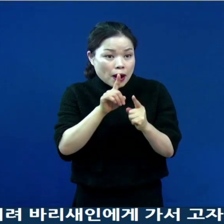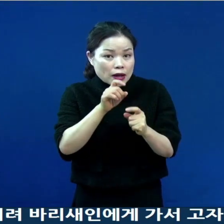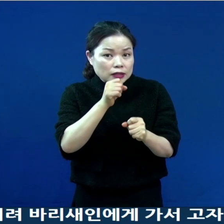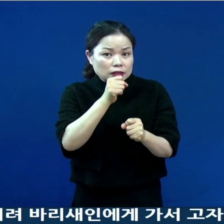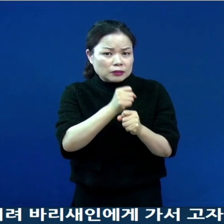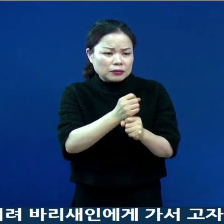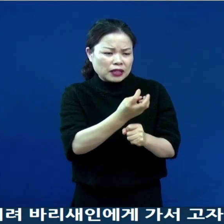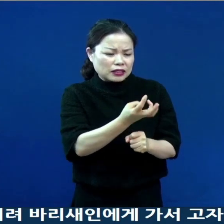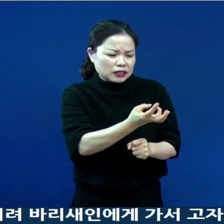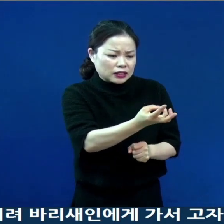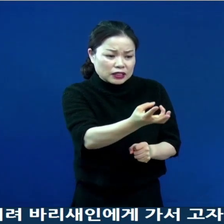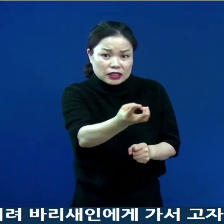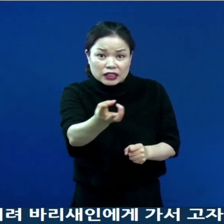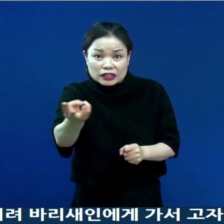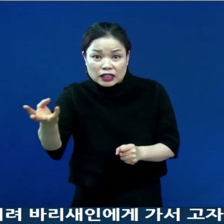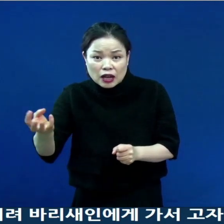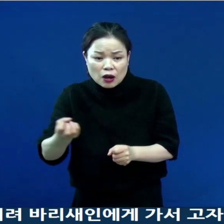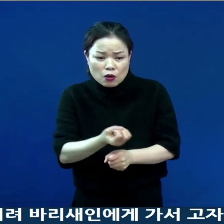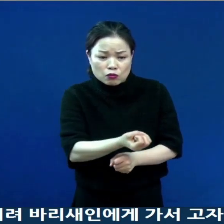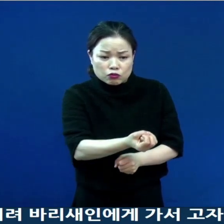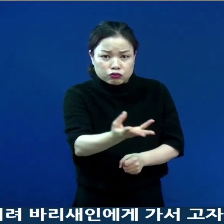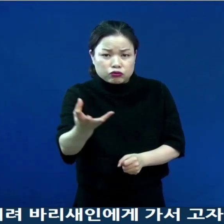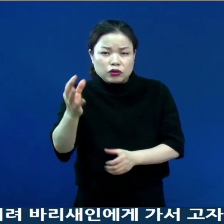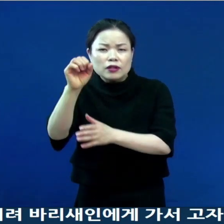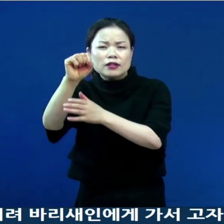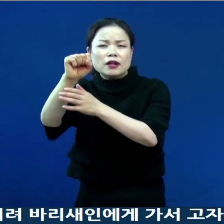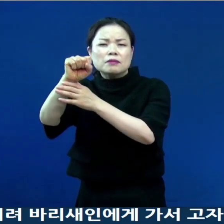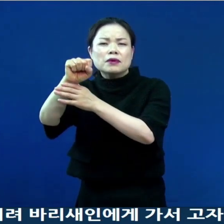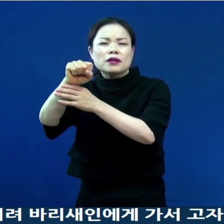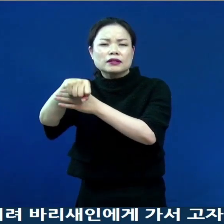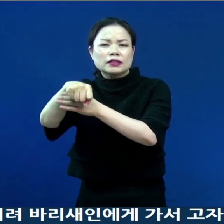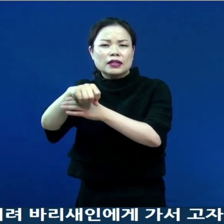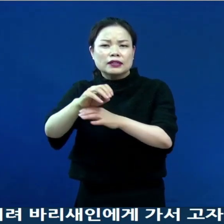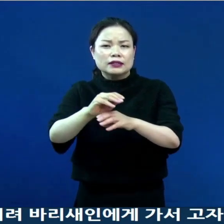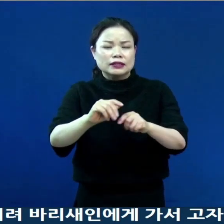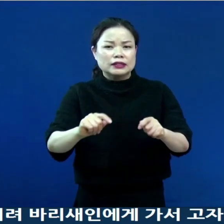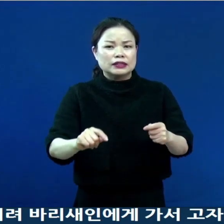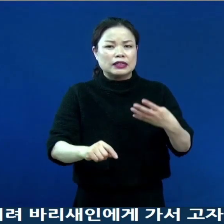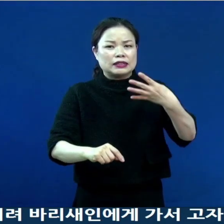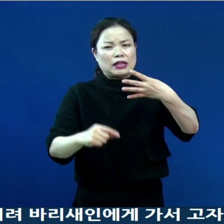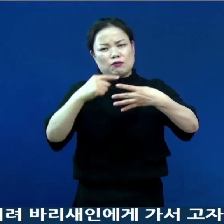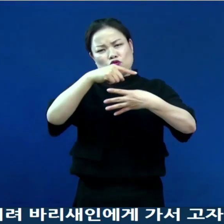여러 종류의 땅에 떨어져서 열매를 맺는 땅은 옥토 4분의